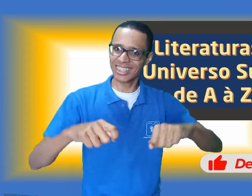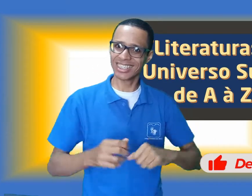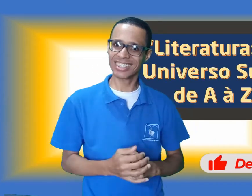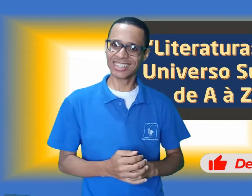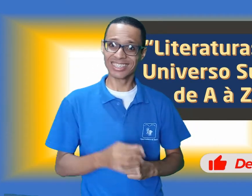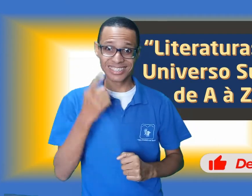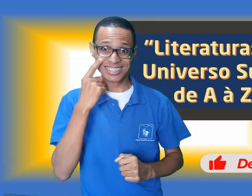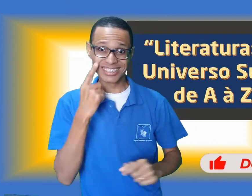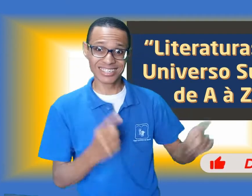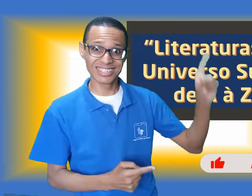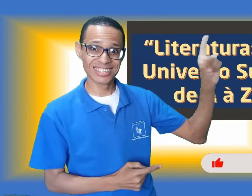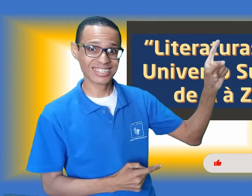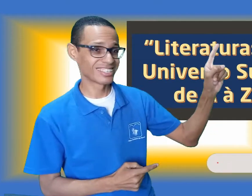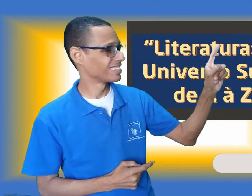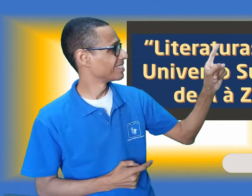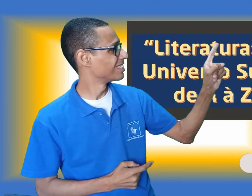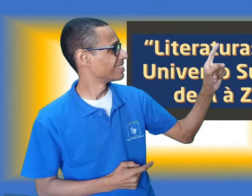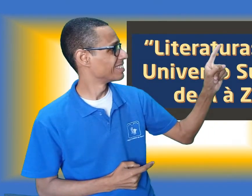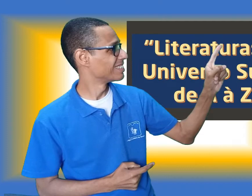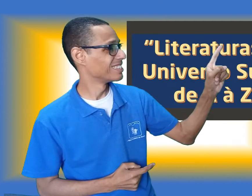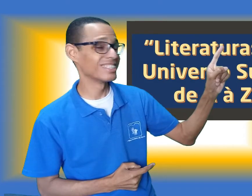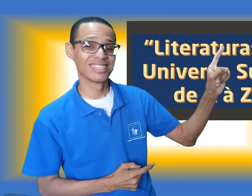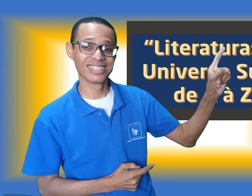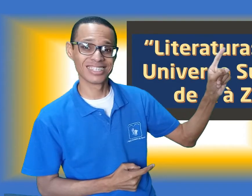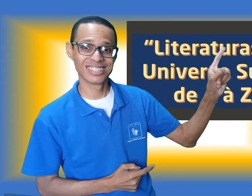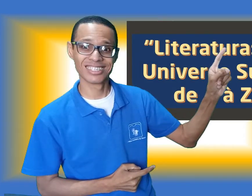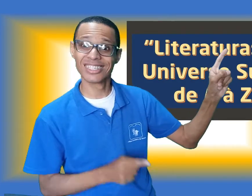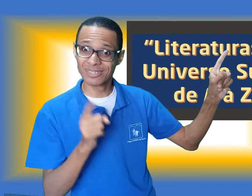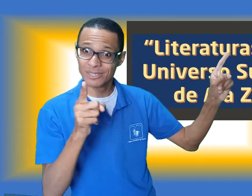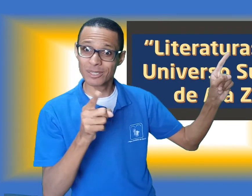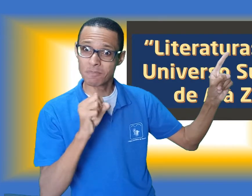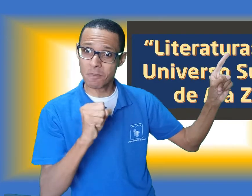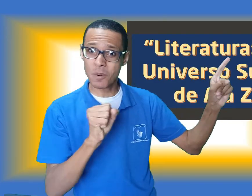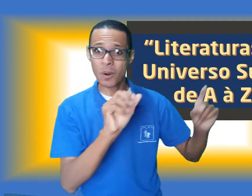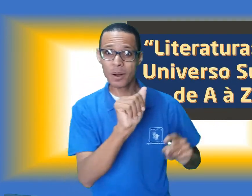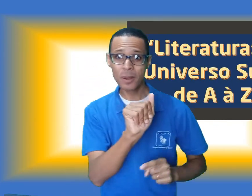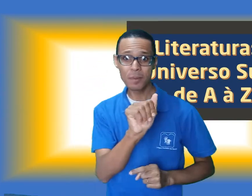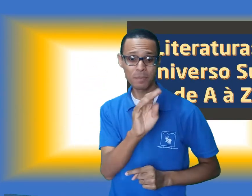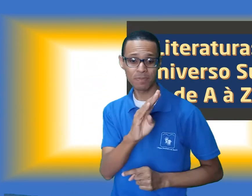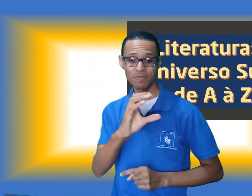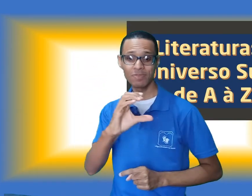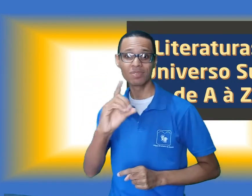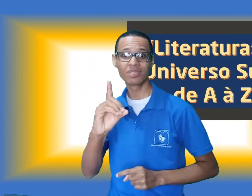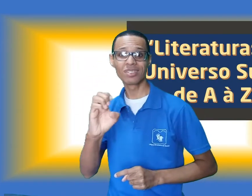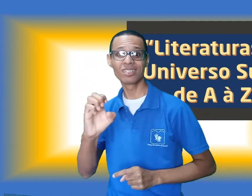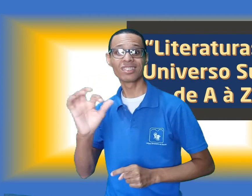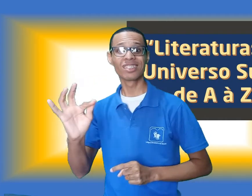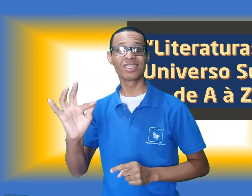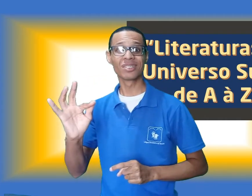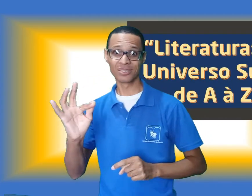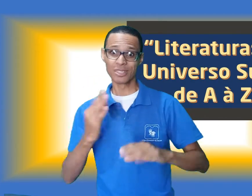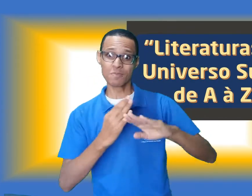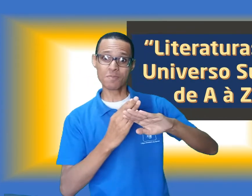edição e aqui acima deste Card você encontra as outras letras que já foram